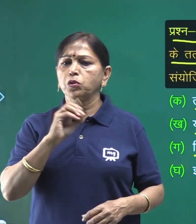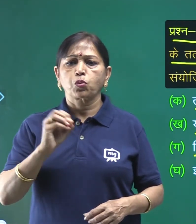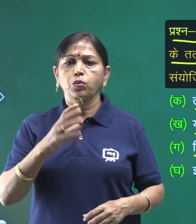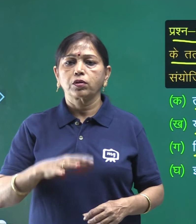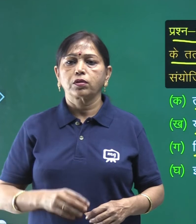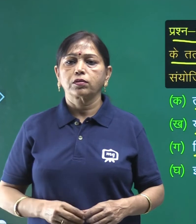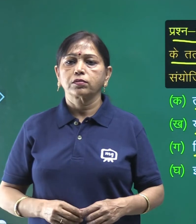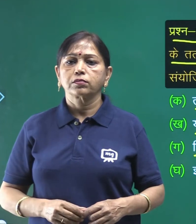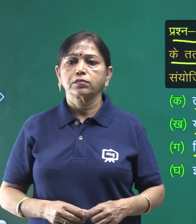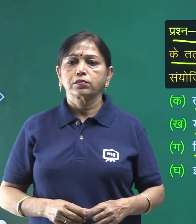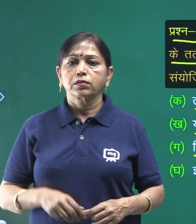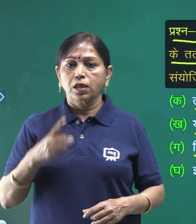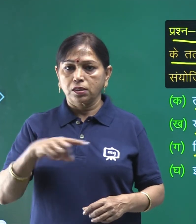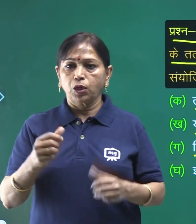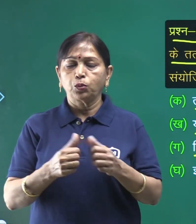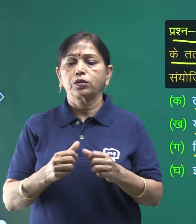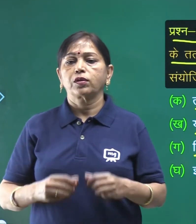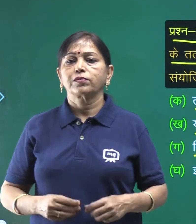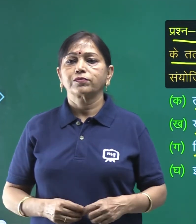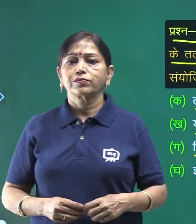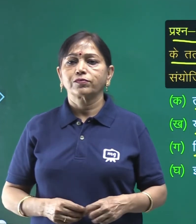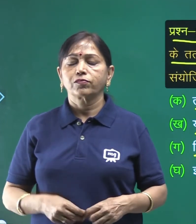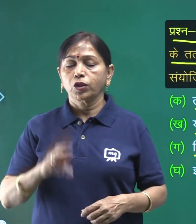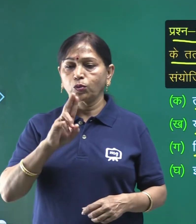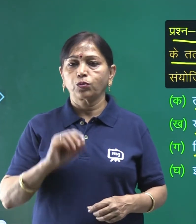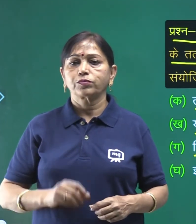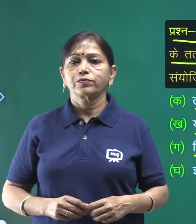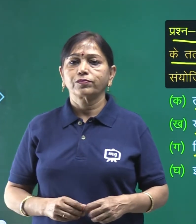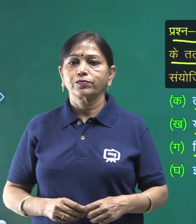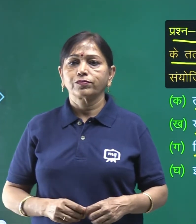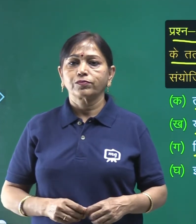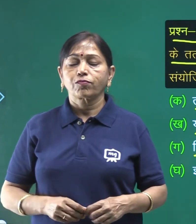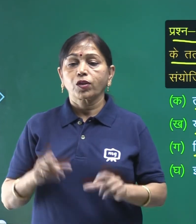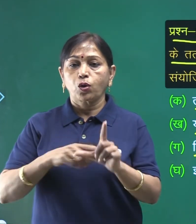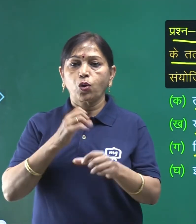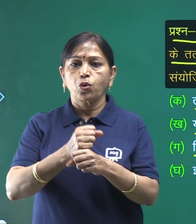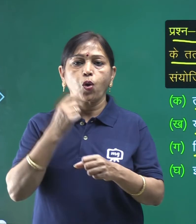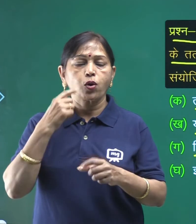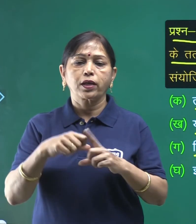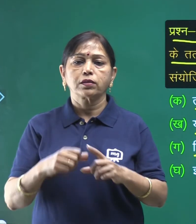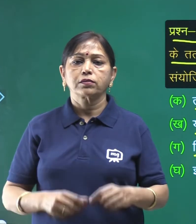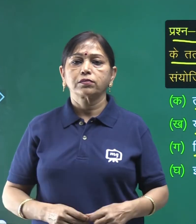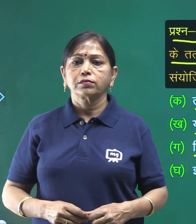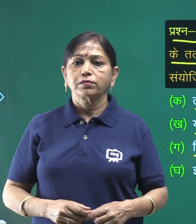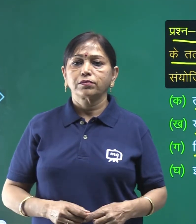नहीं। सही उत्तर 2, यौगिक।